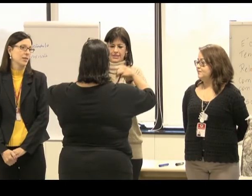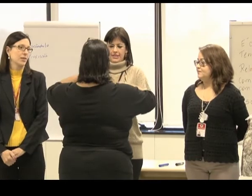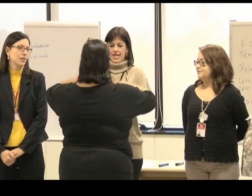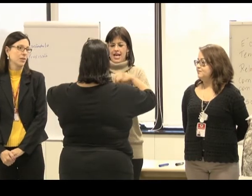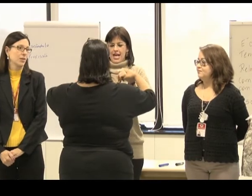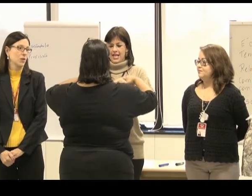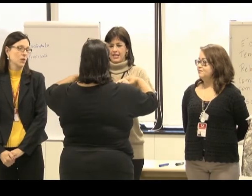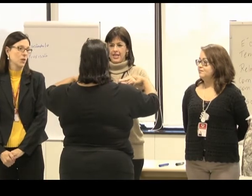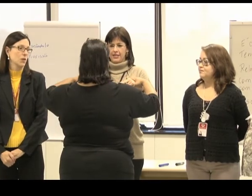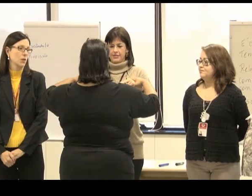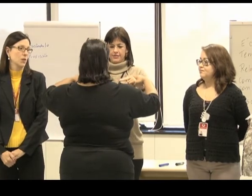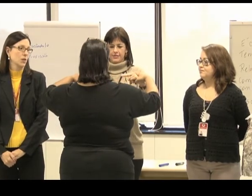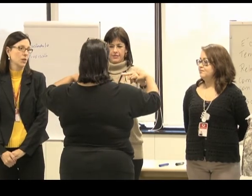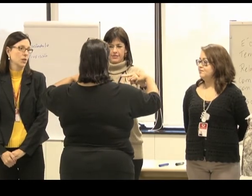Junho. Faz festa.